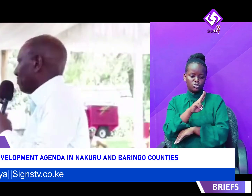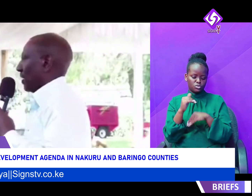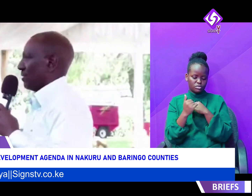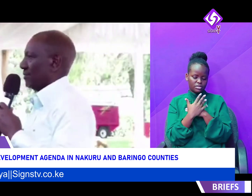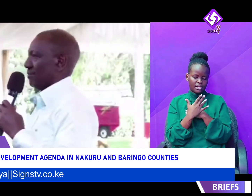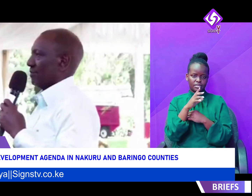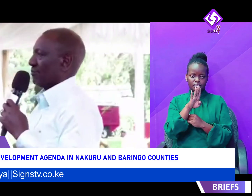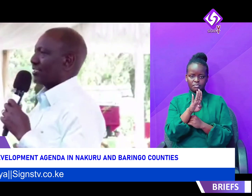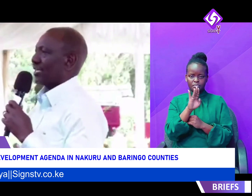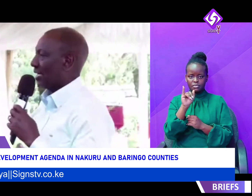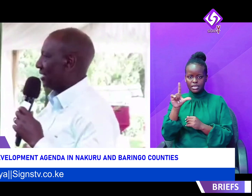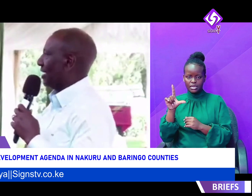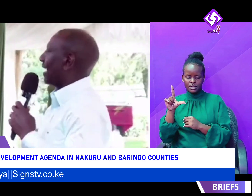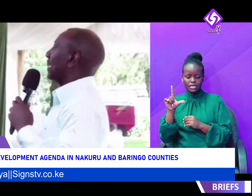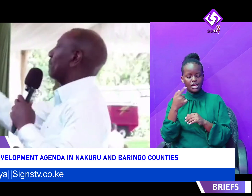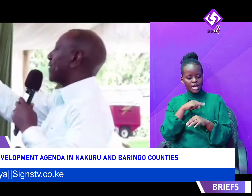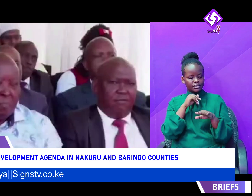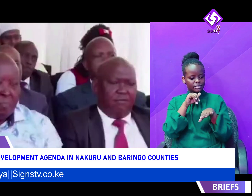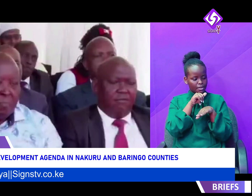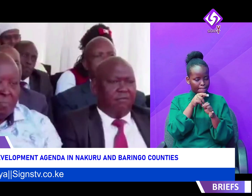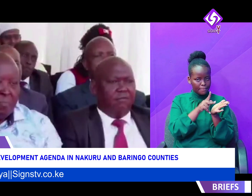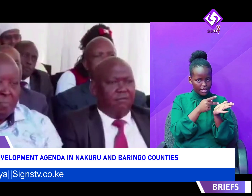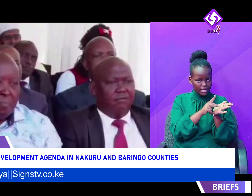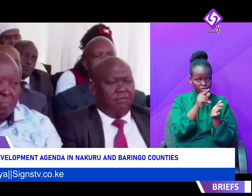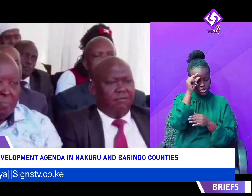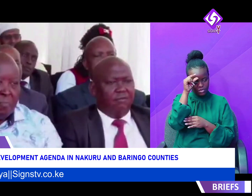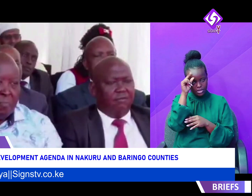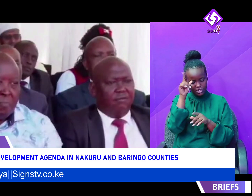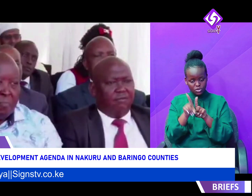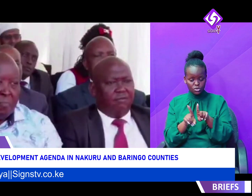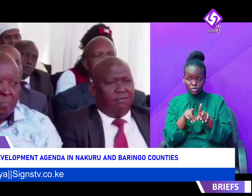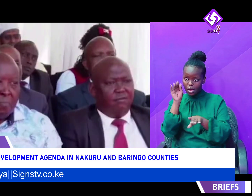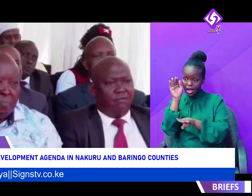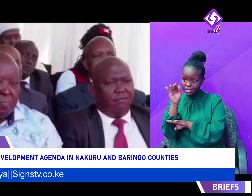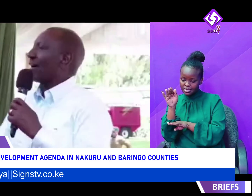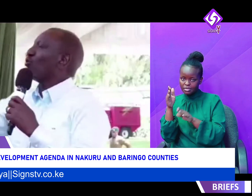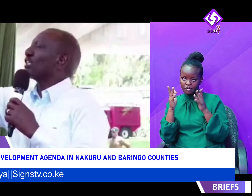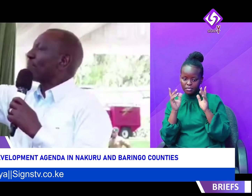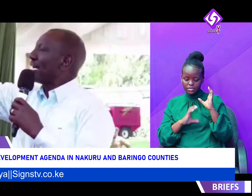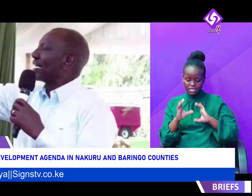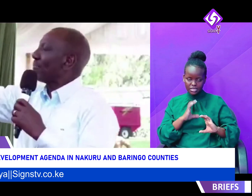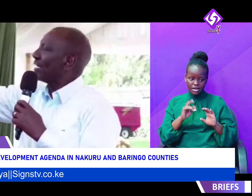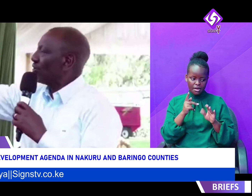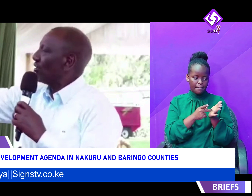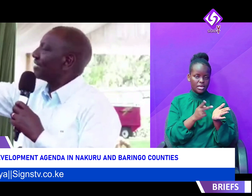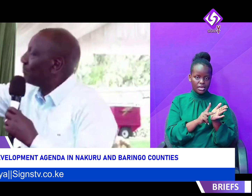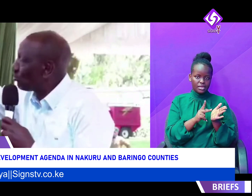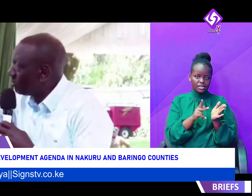tunalipa kwa serikali, lakini pia wameuliza mwananchi, wamewalipa. Utapeli kama hiyo lazima